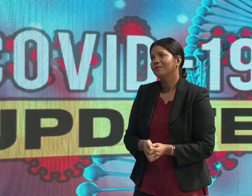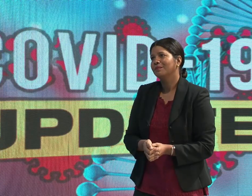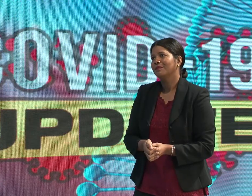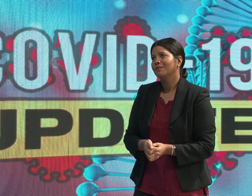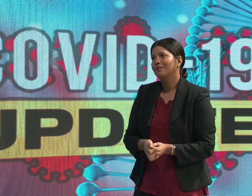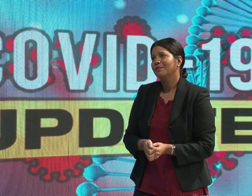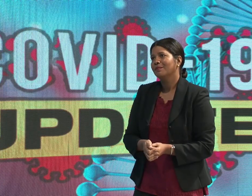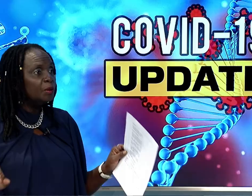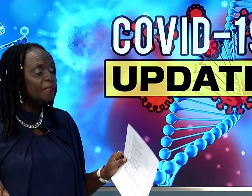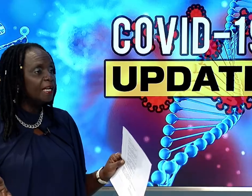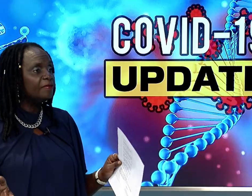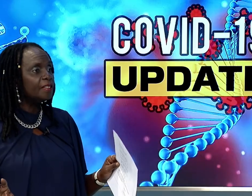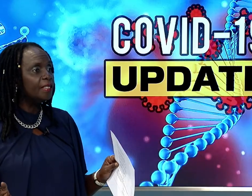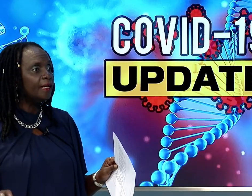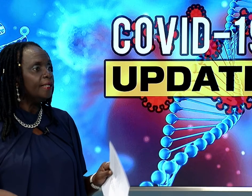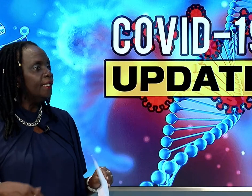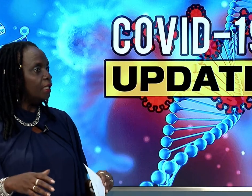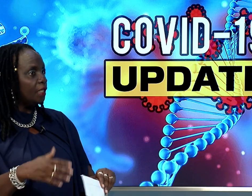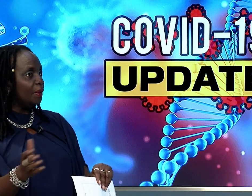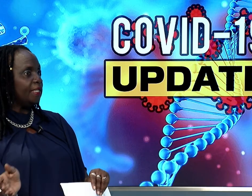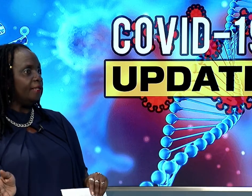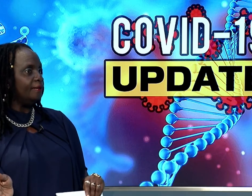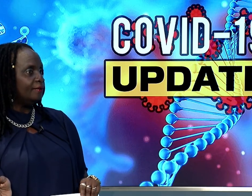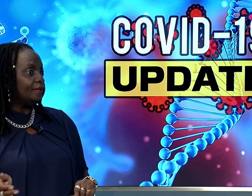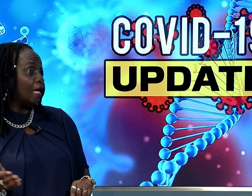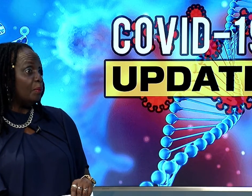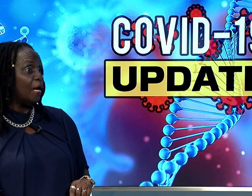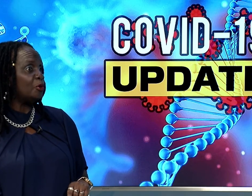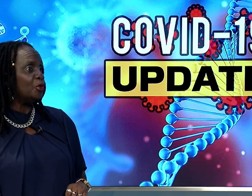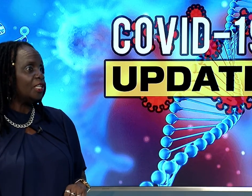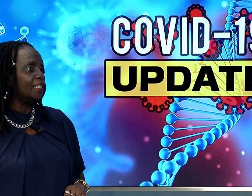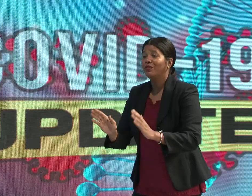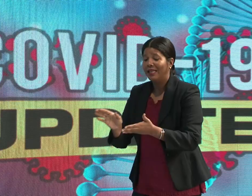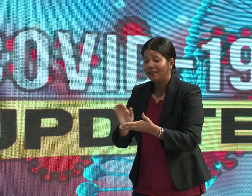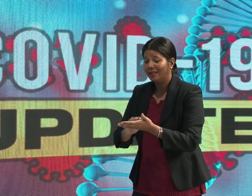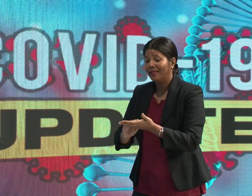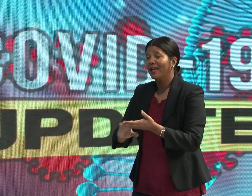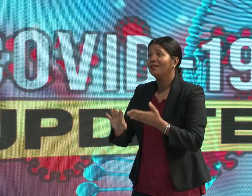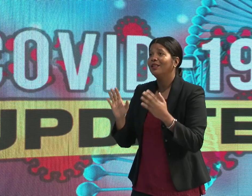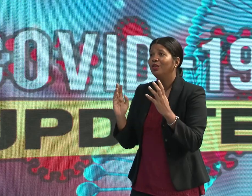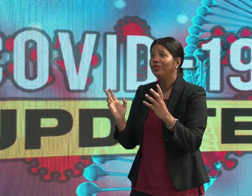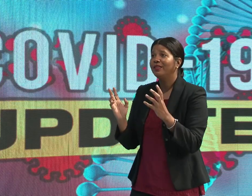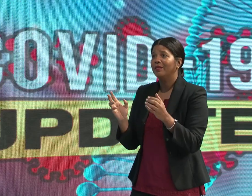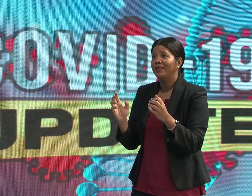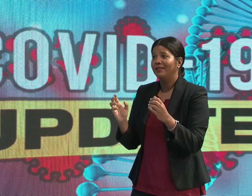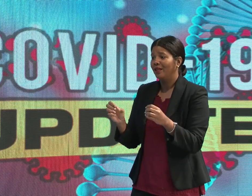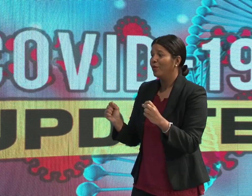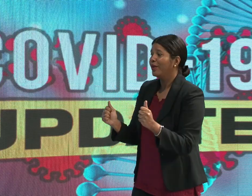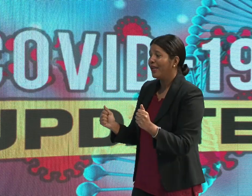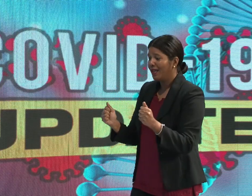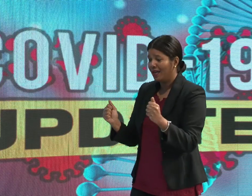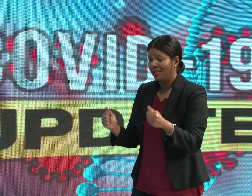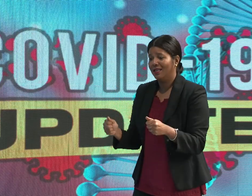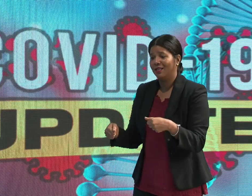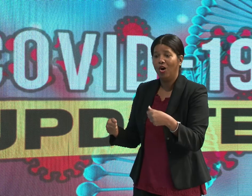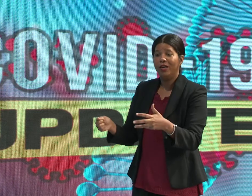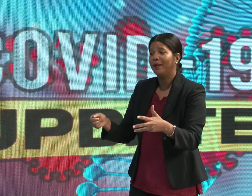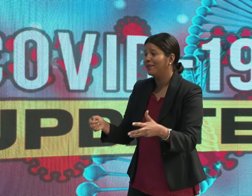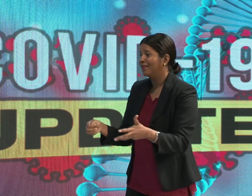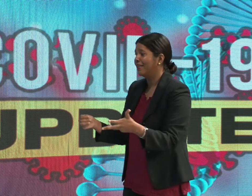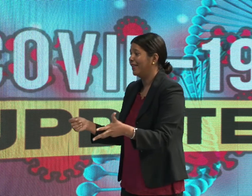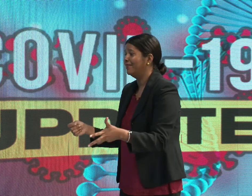of het bedrijf is dicht, dat ik meteen uren dat dus geld Dus dat is echt een illusie dat men denkt, oké, ik ga